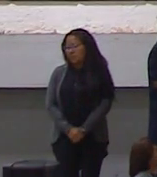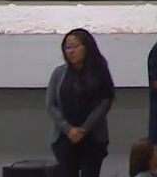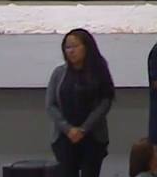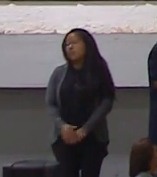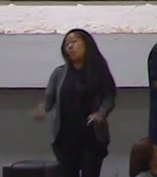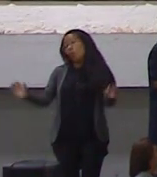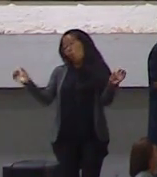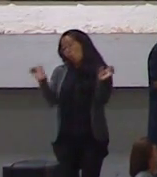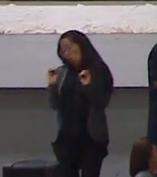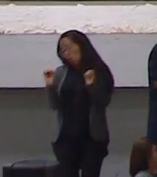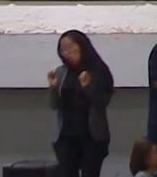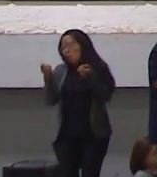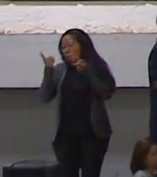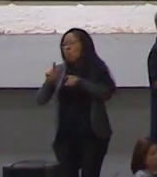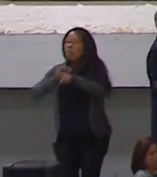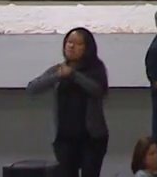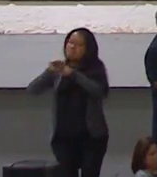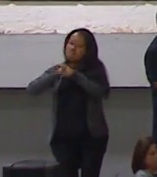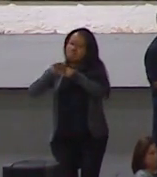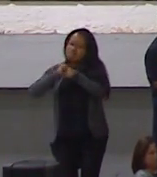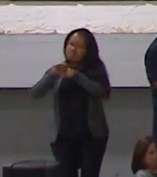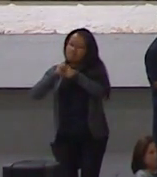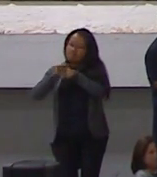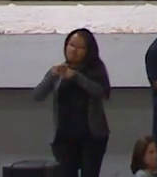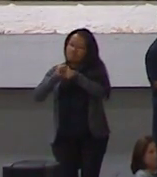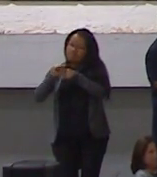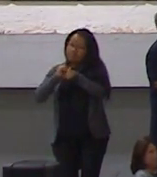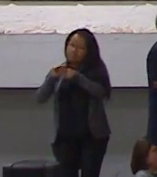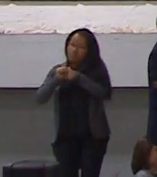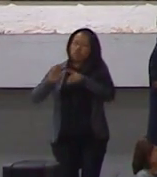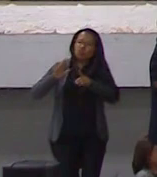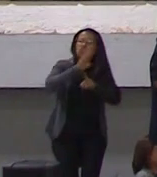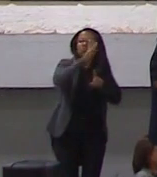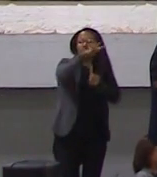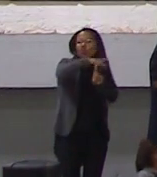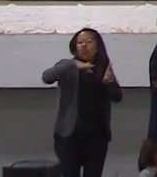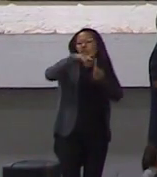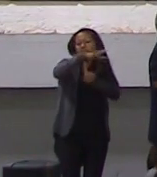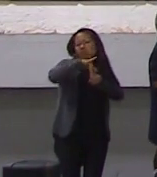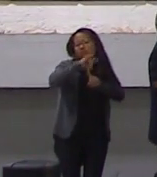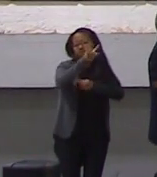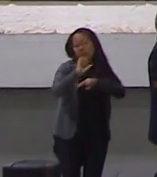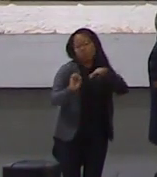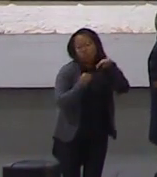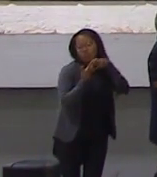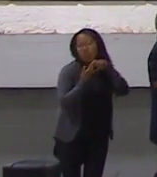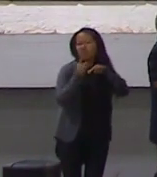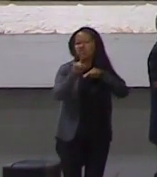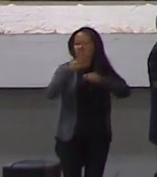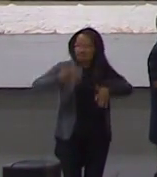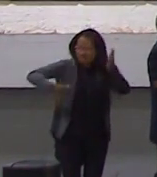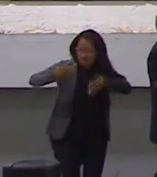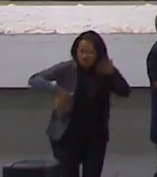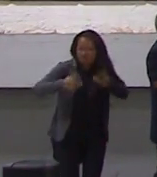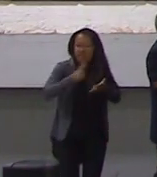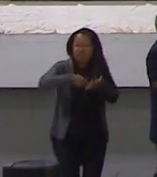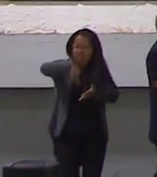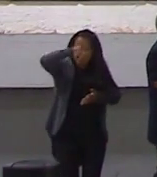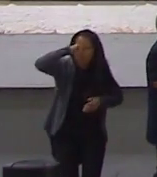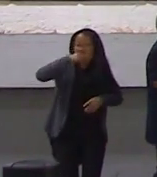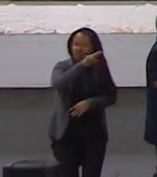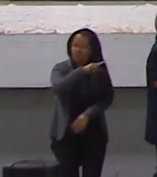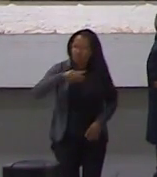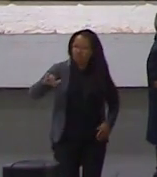o las grandes prácticas o sea esos contextos de la educación el atletismo la gimnasia la natación